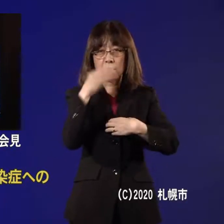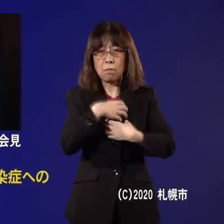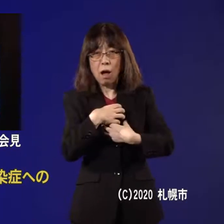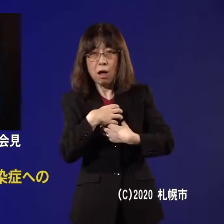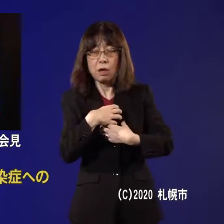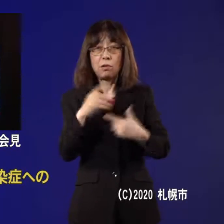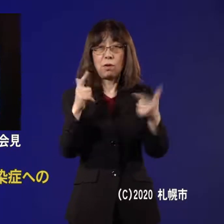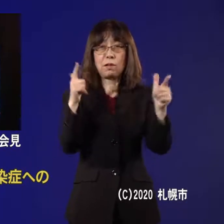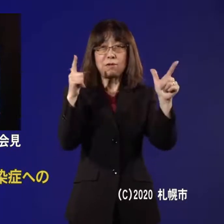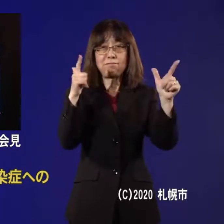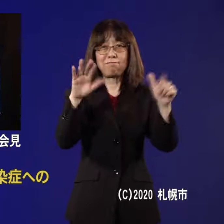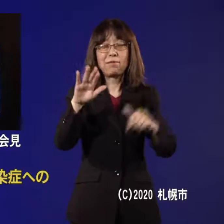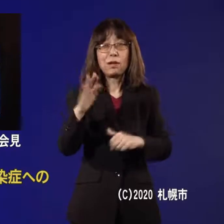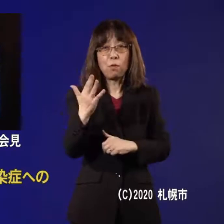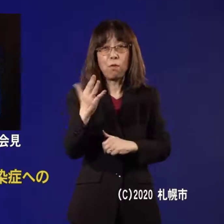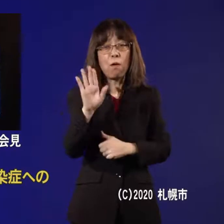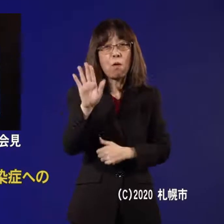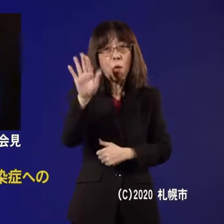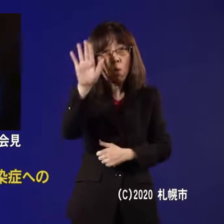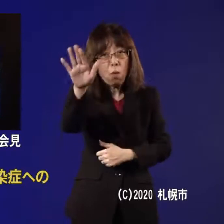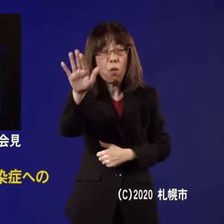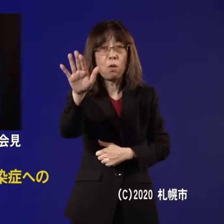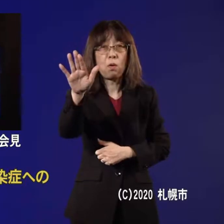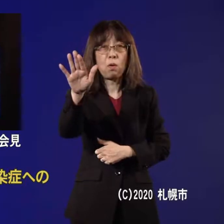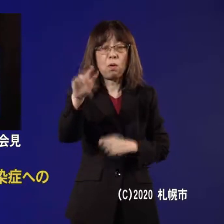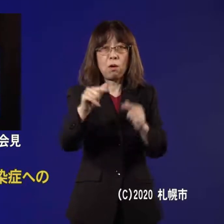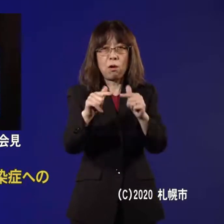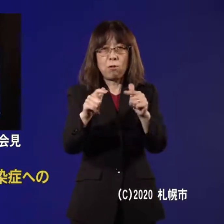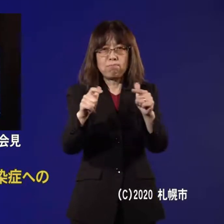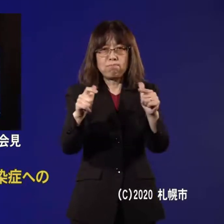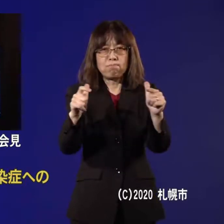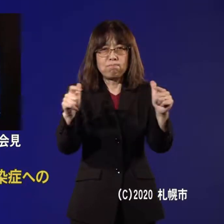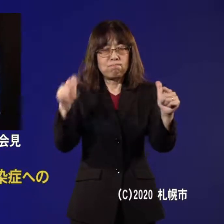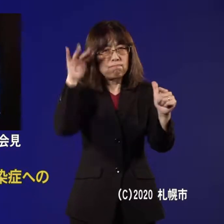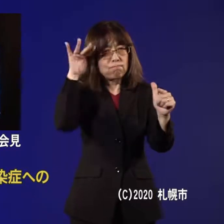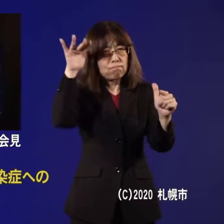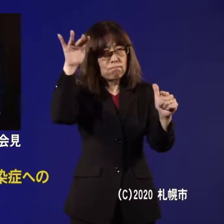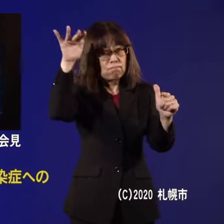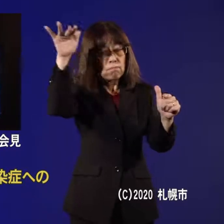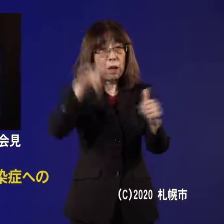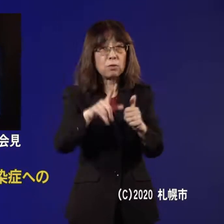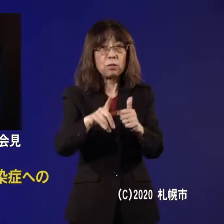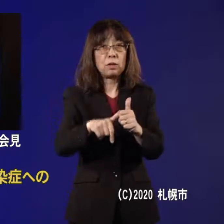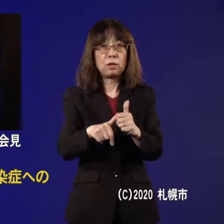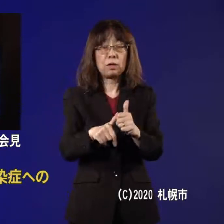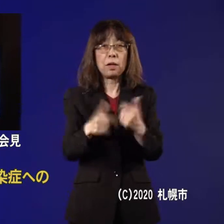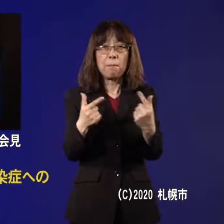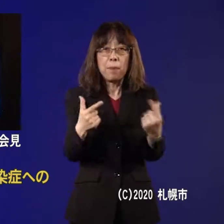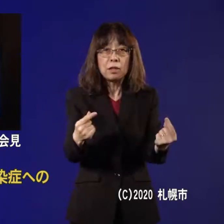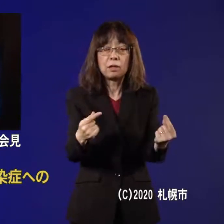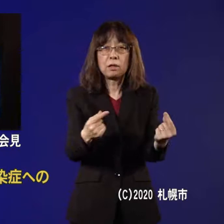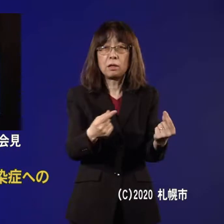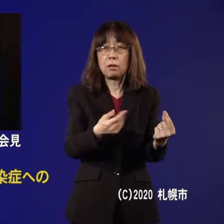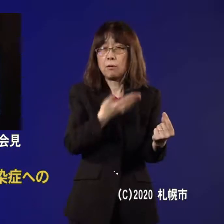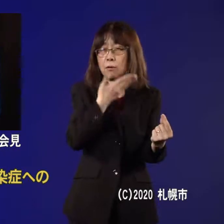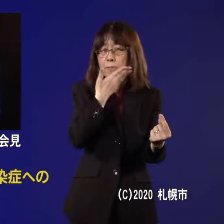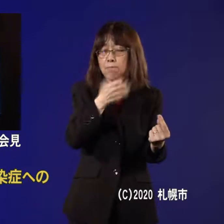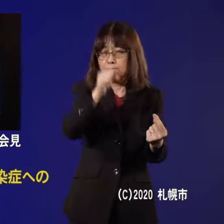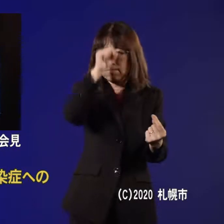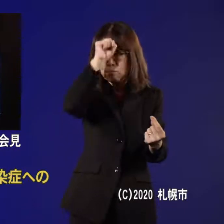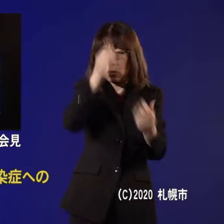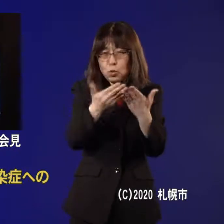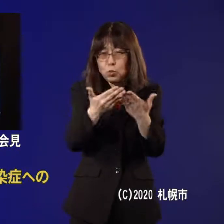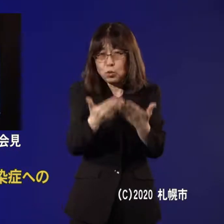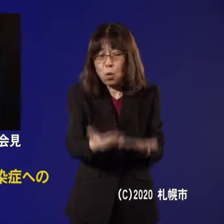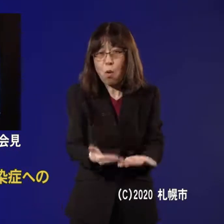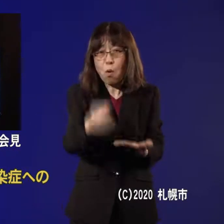にはありませんけれども、今後これが増加がしてきたときに、やはり重症患者さんをしっか